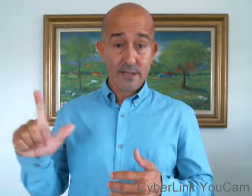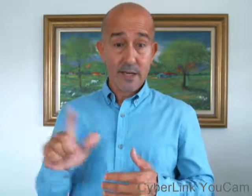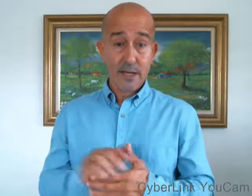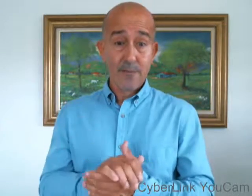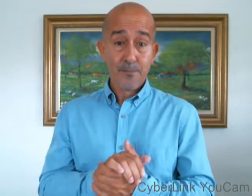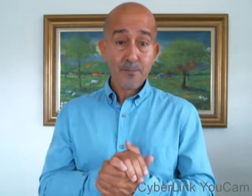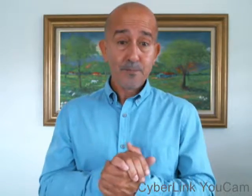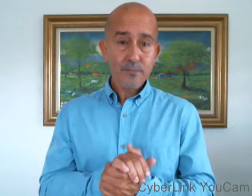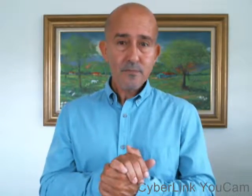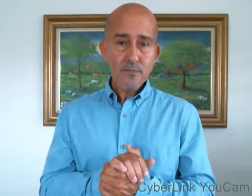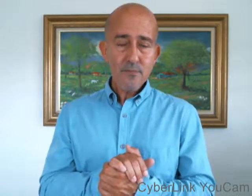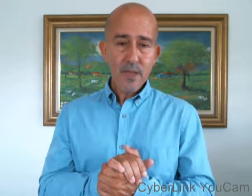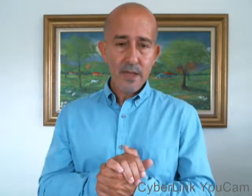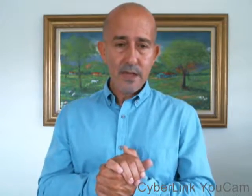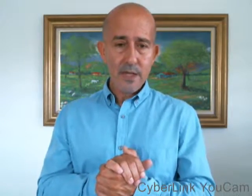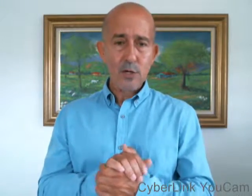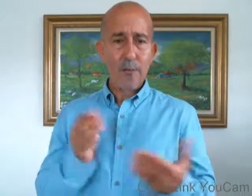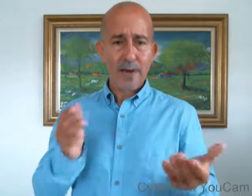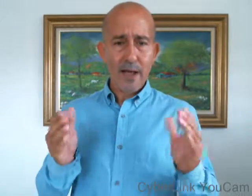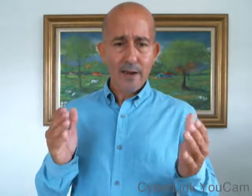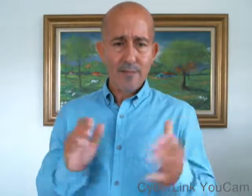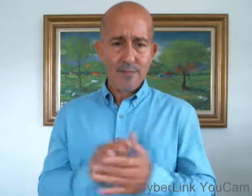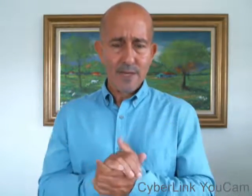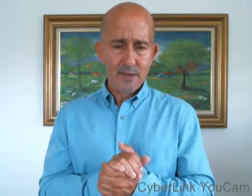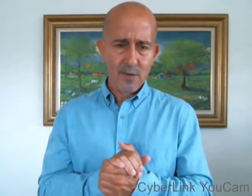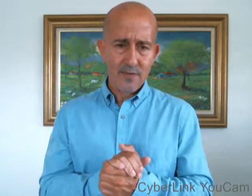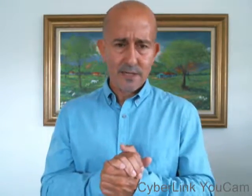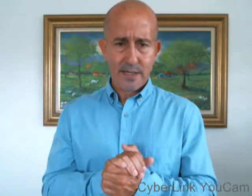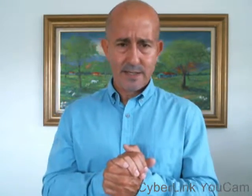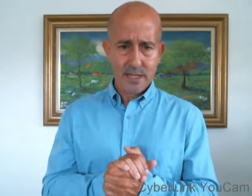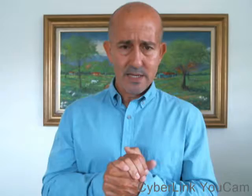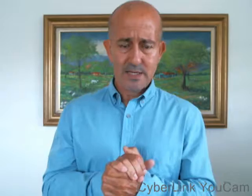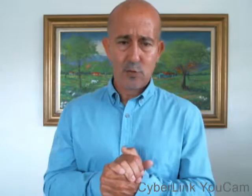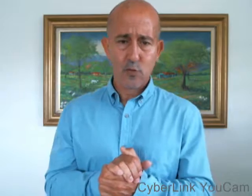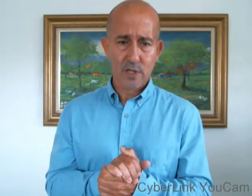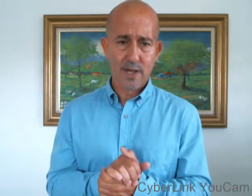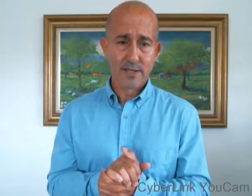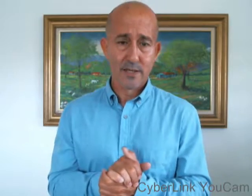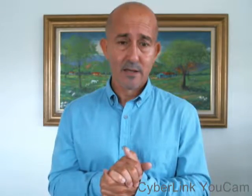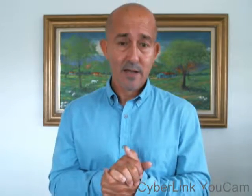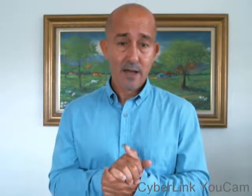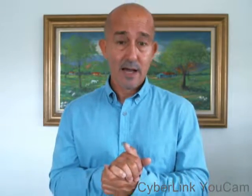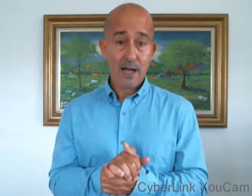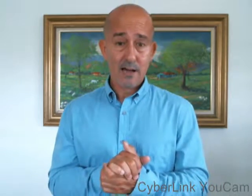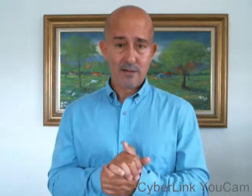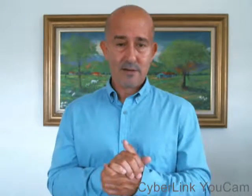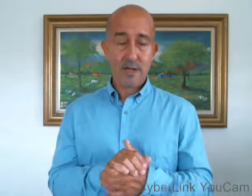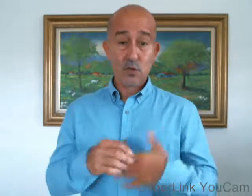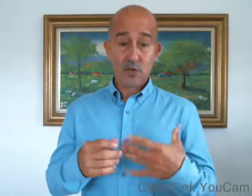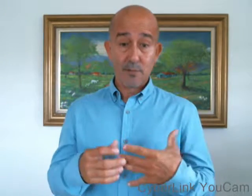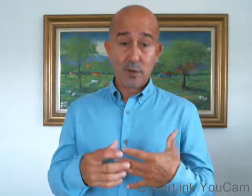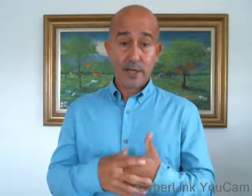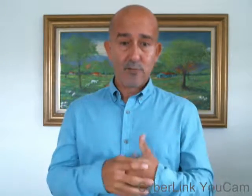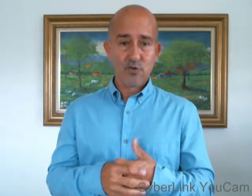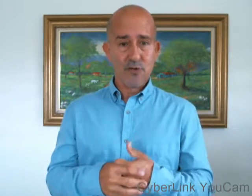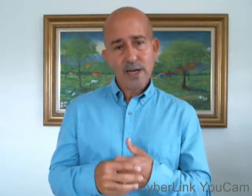ASL, y comparar, viendo a ver qué seña se ajusta más a el concepto que queremos llevar y a lo